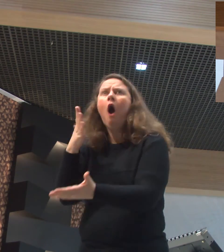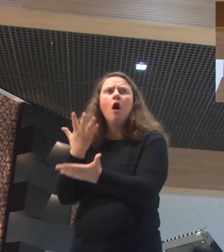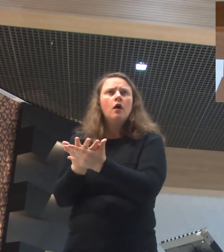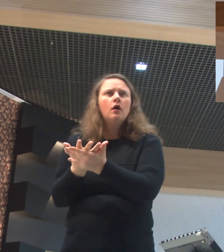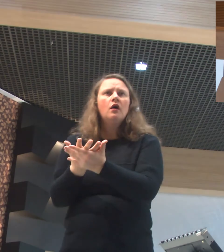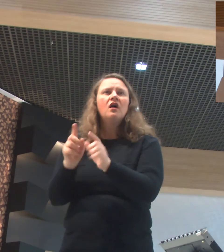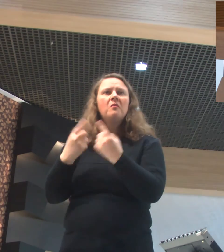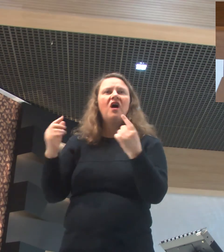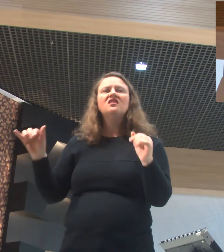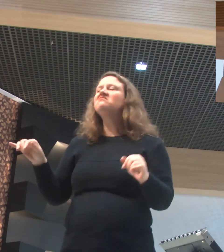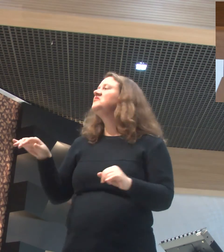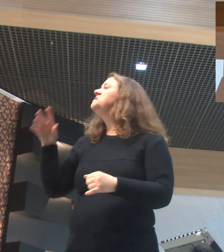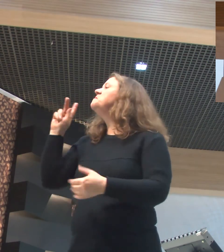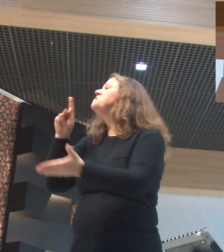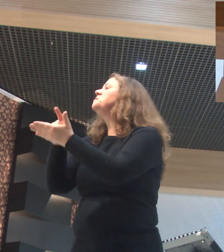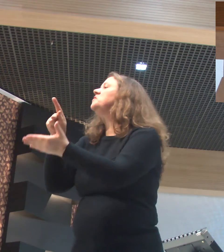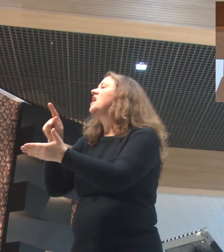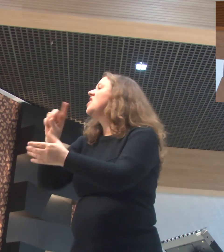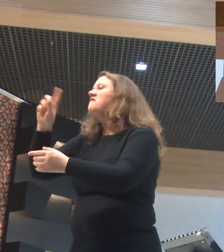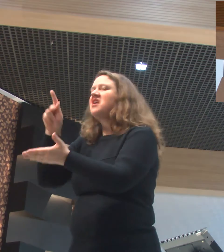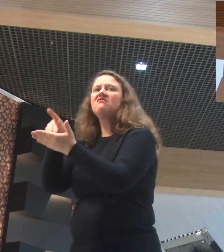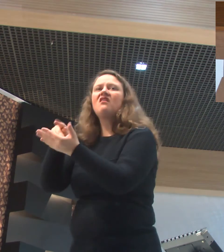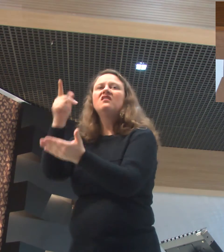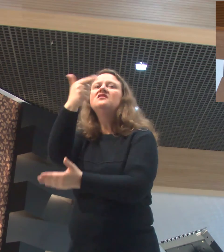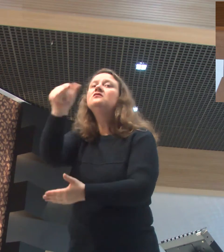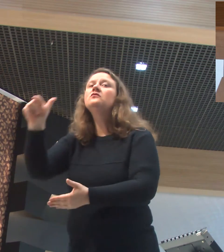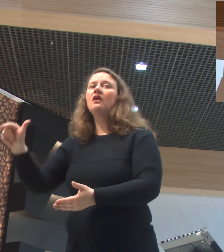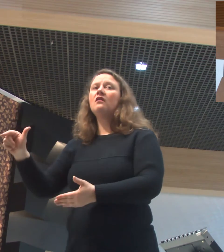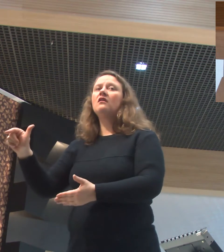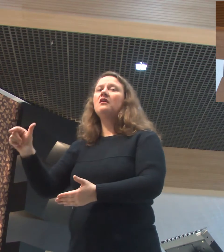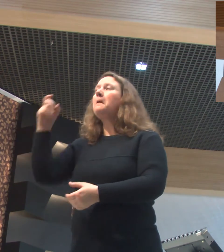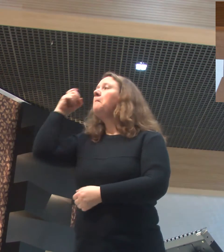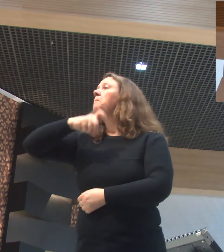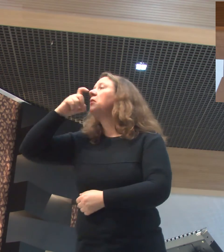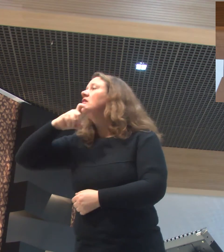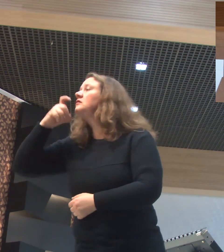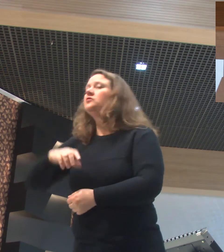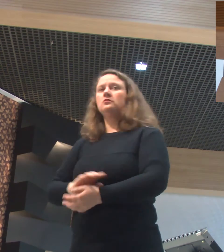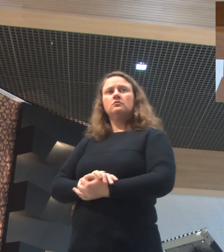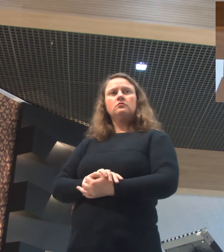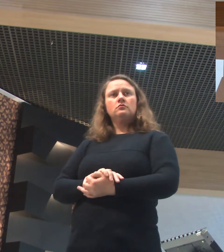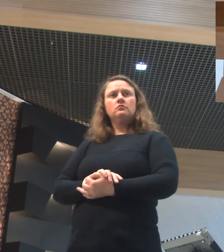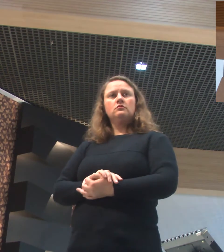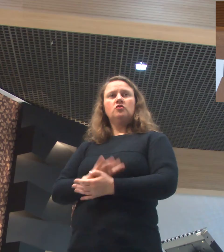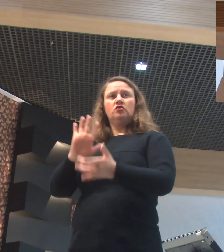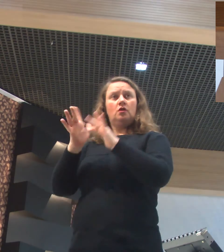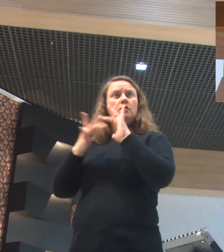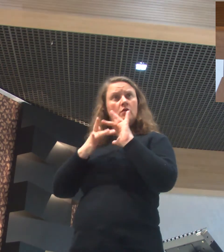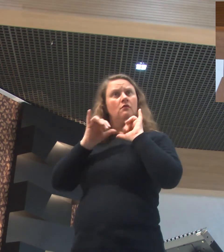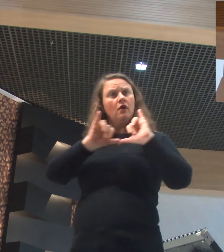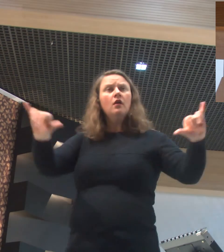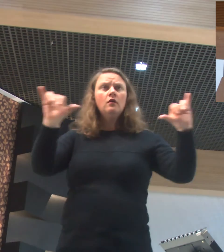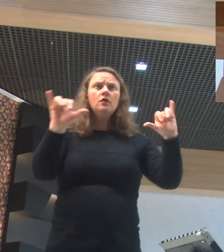Mas isso é balela. Isso é hipocrisia. Vocês são atores. Vocês estão representando alguém